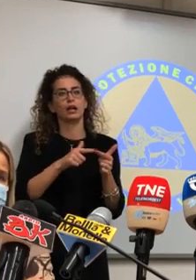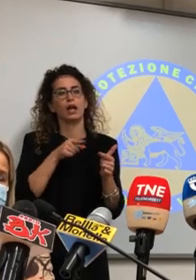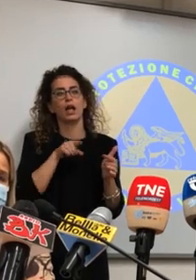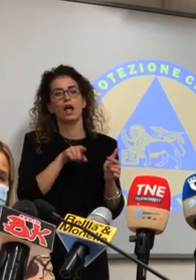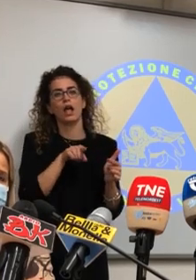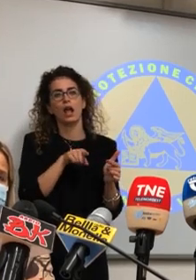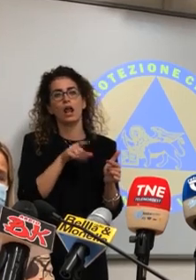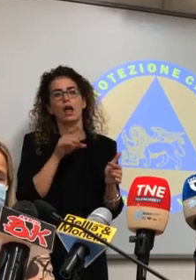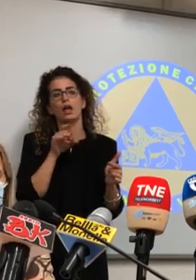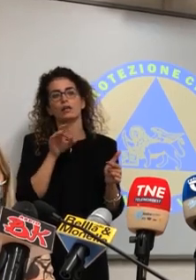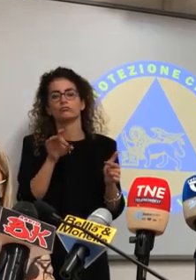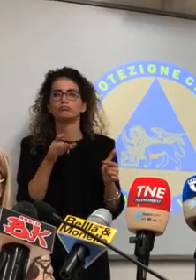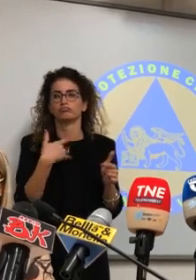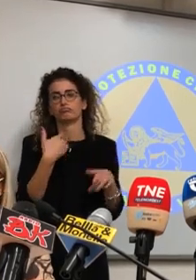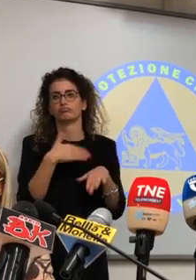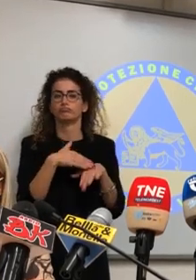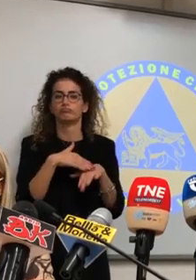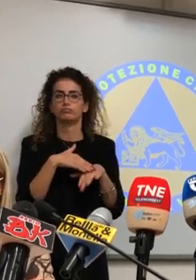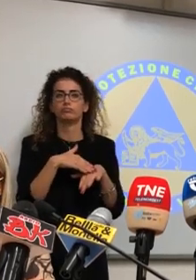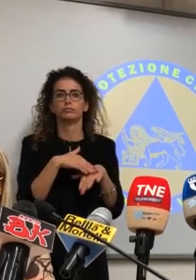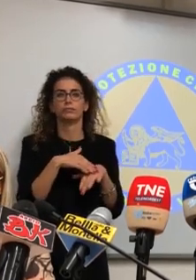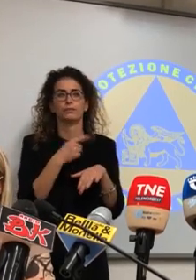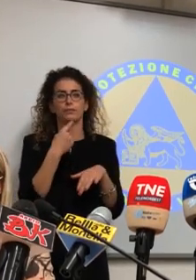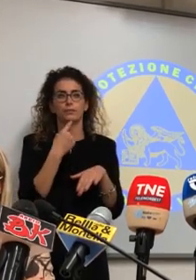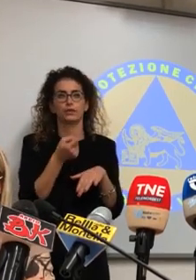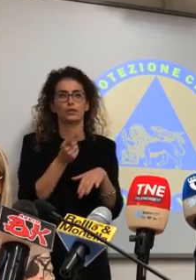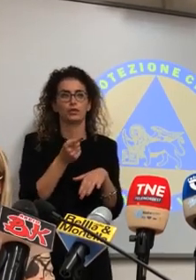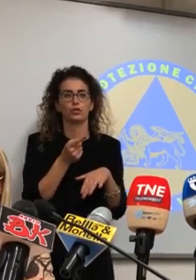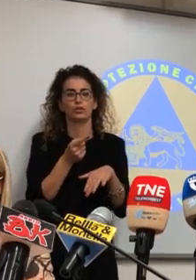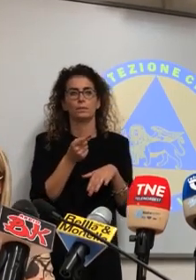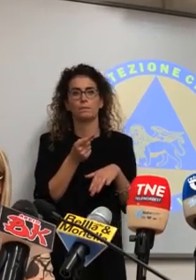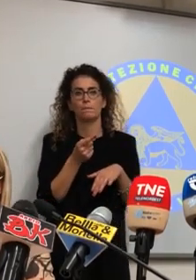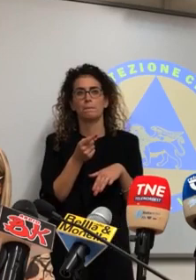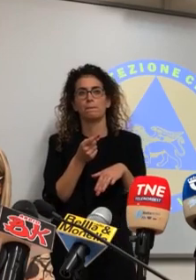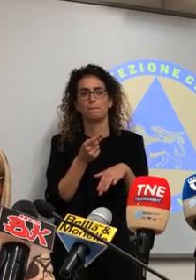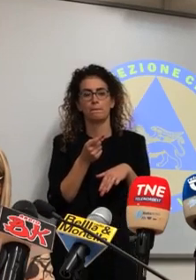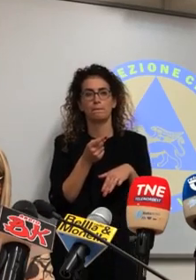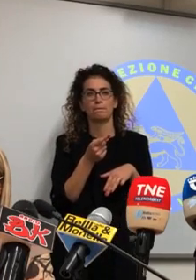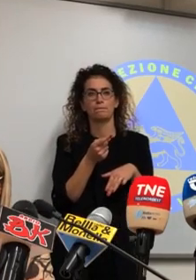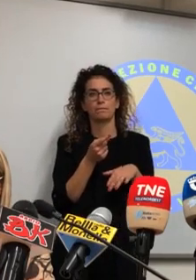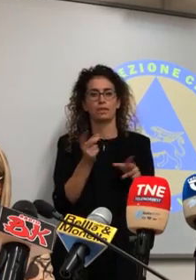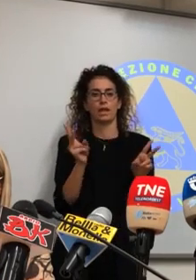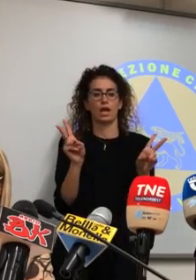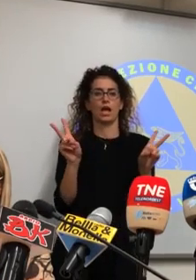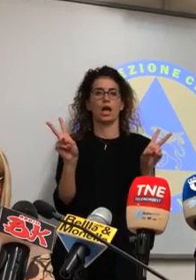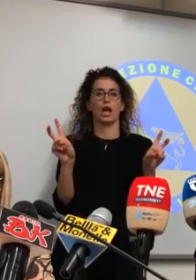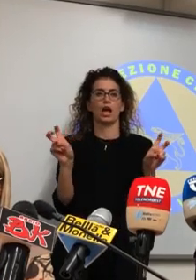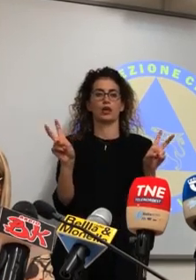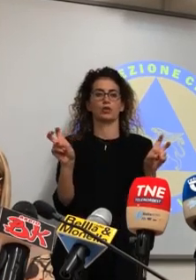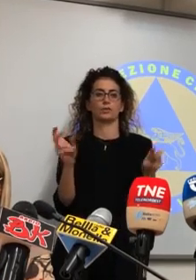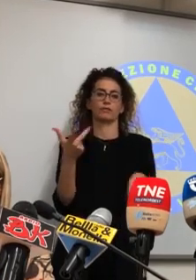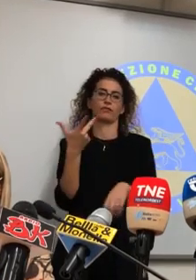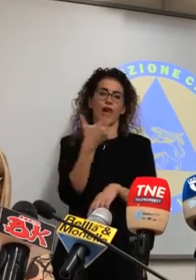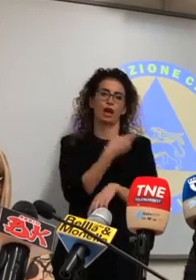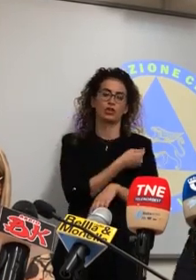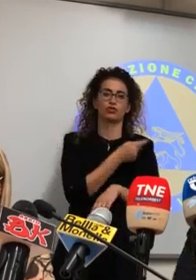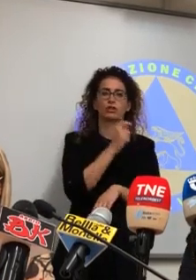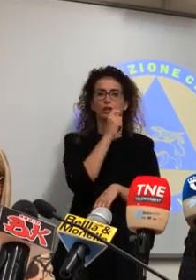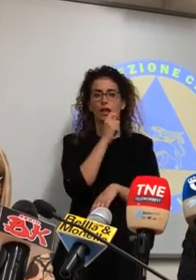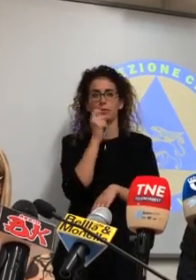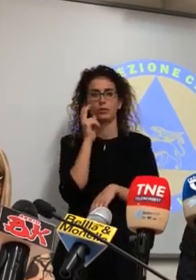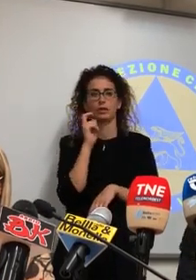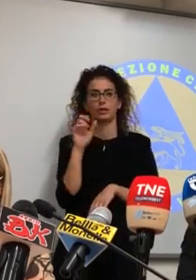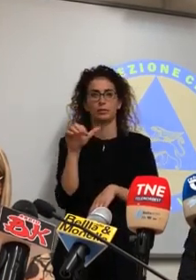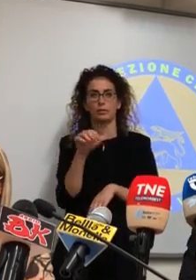tanto, abbastanza spesso, tratta il tema della divisità, cioè del fatto che questo argomento, i vaccini, il tampone, il Green